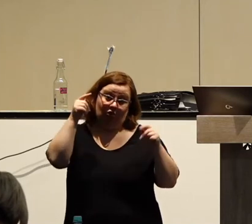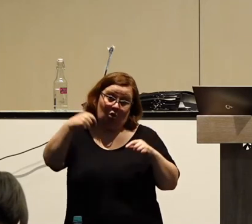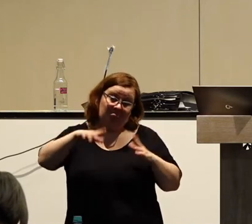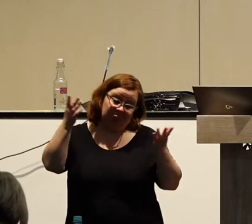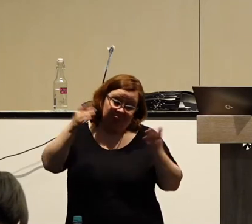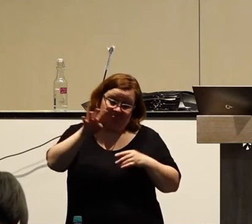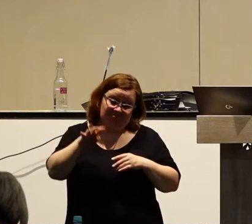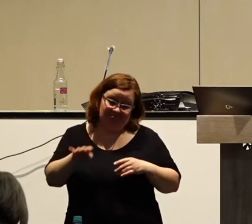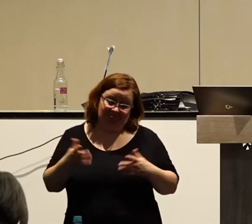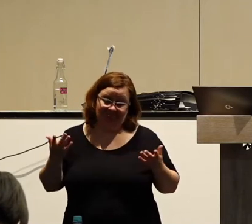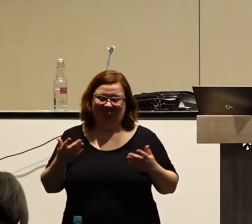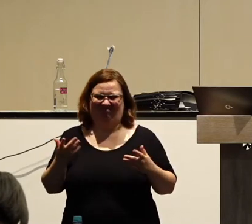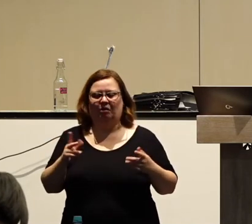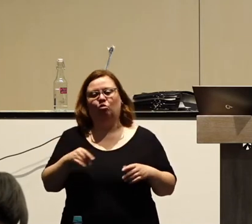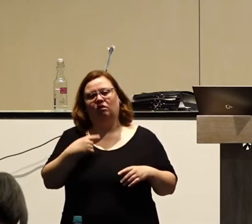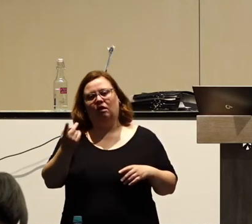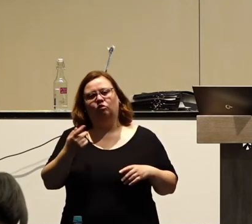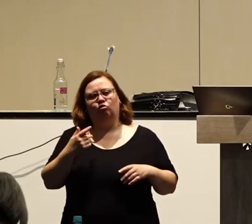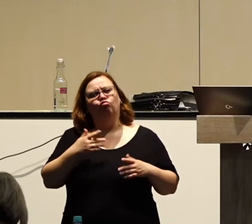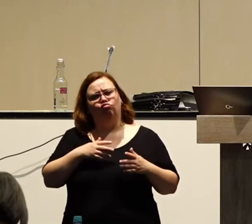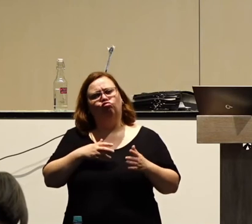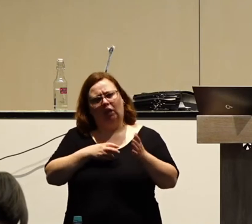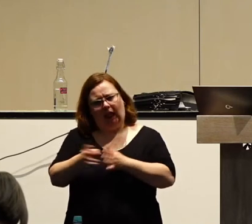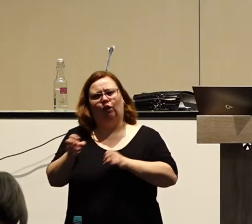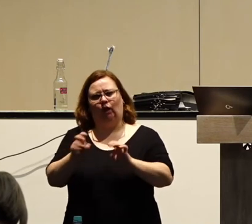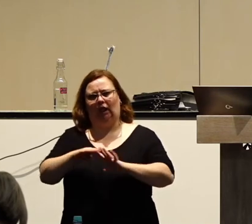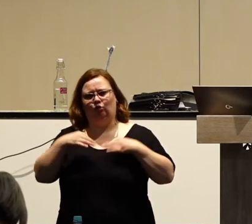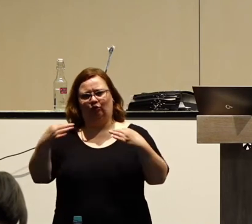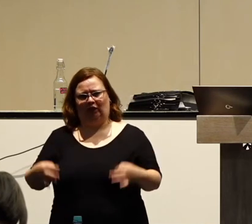Jahr, bis soweit, das geht, okay.